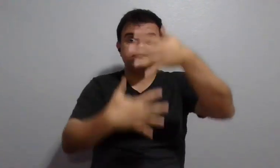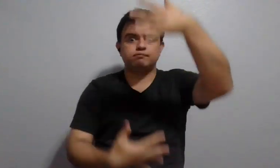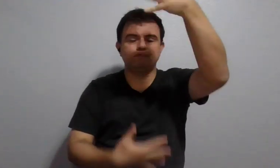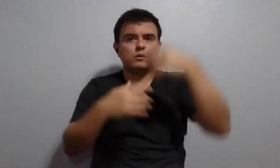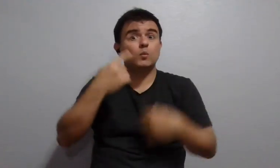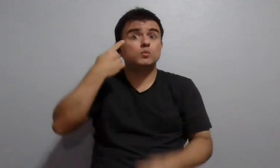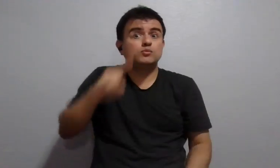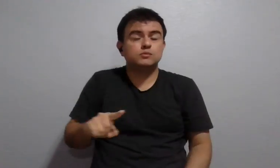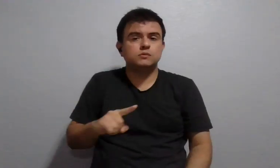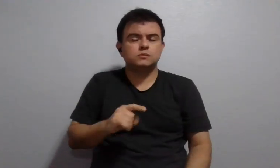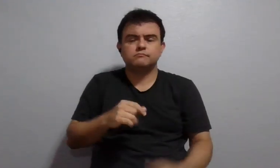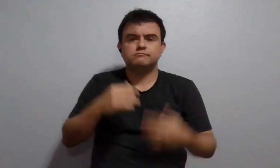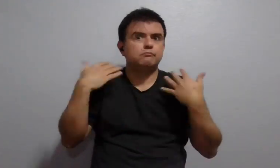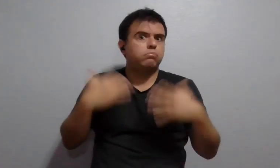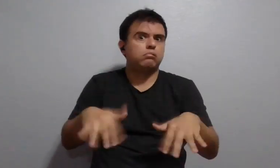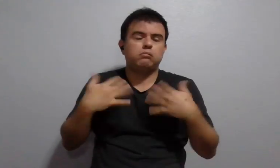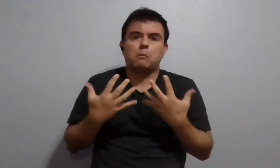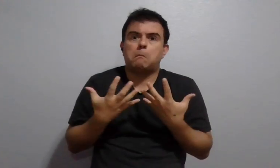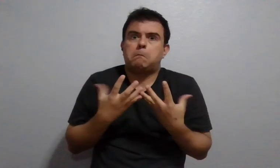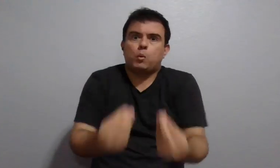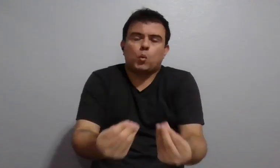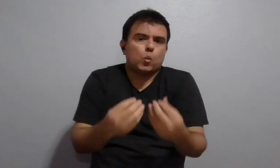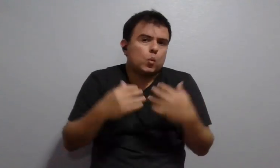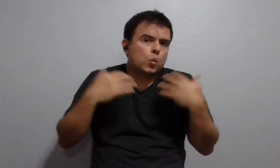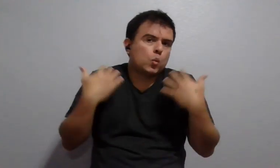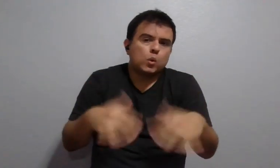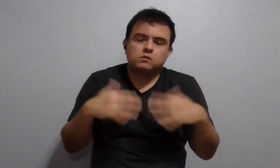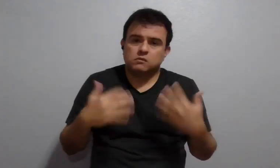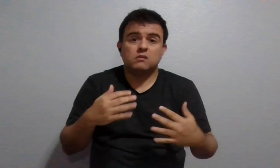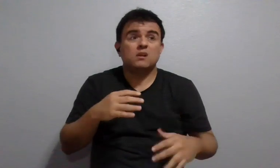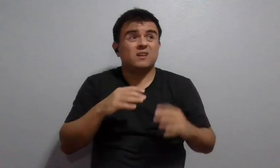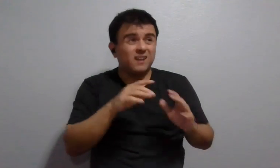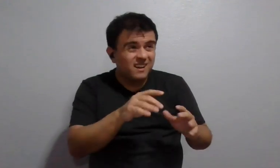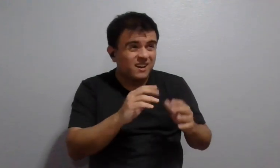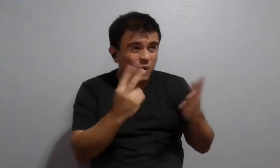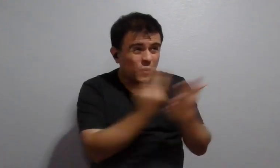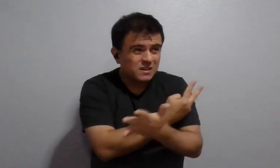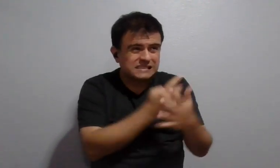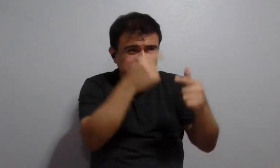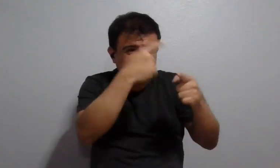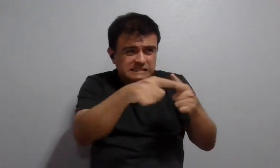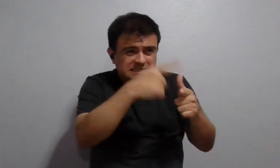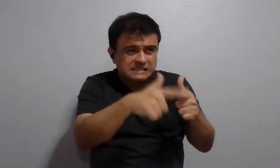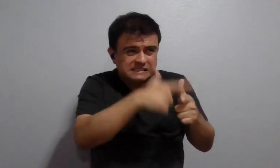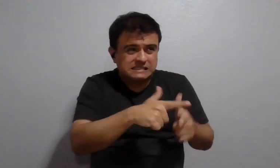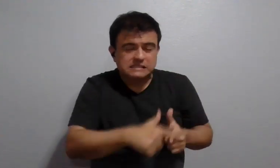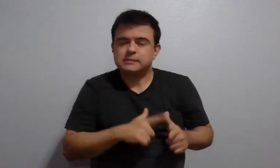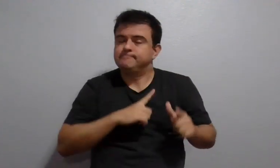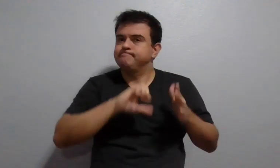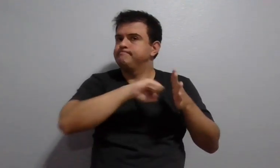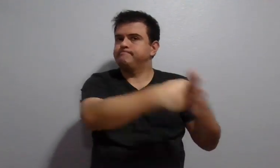dia. Então a gente, depois disso, decidiu bloquear as postagens dos membros e só